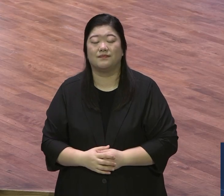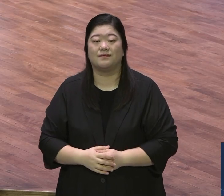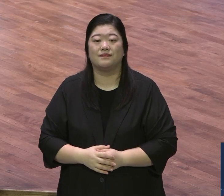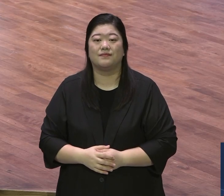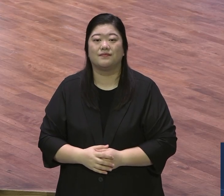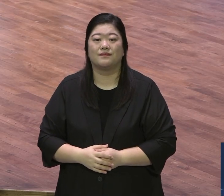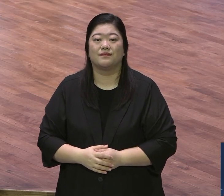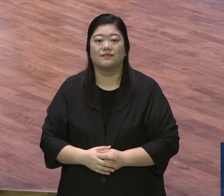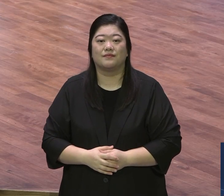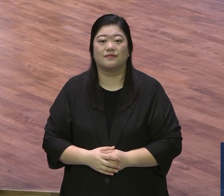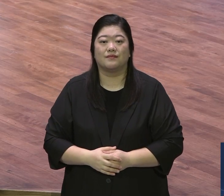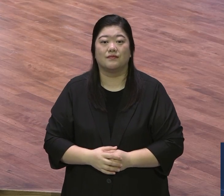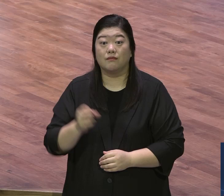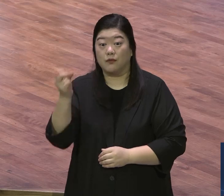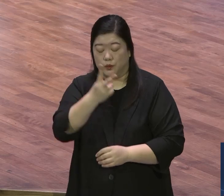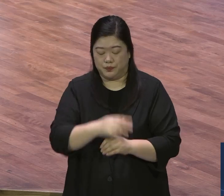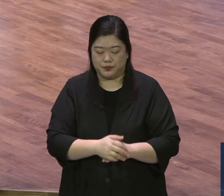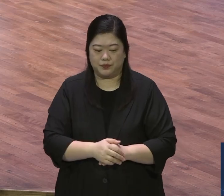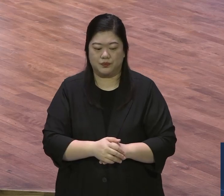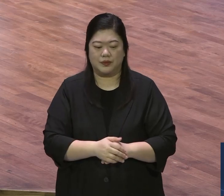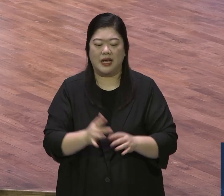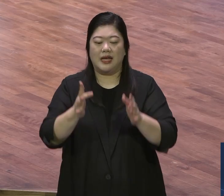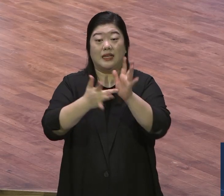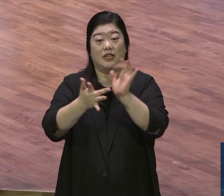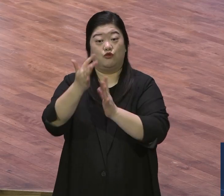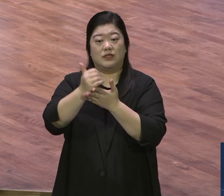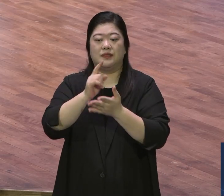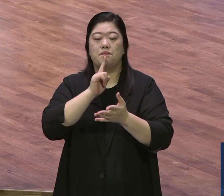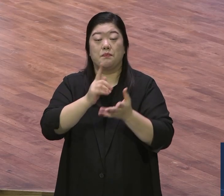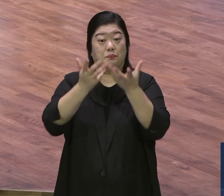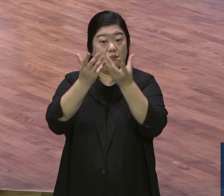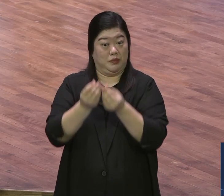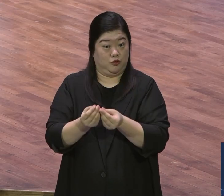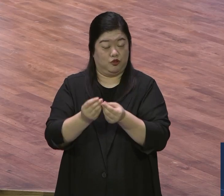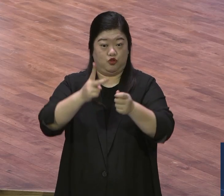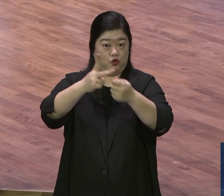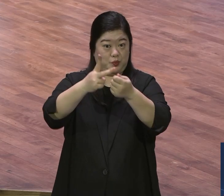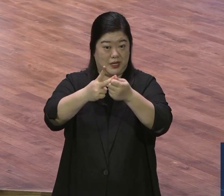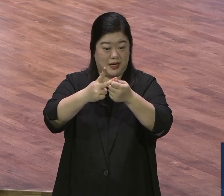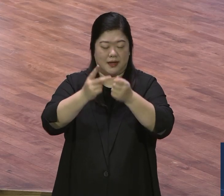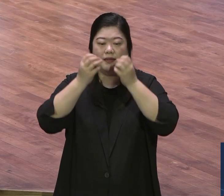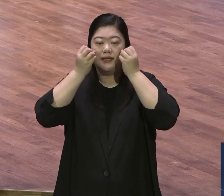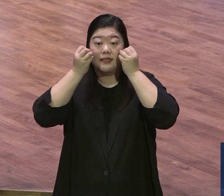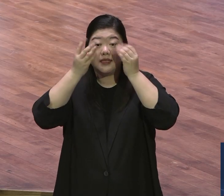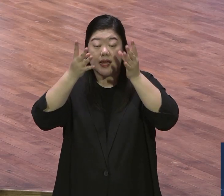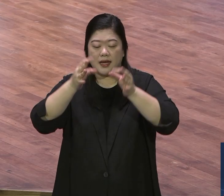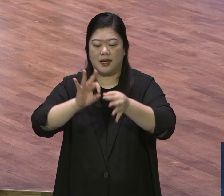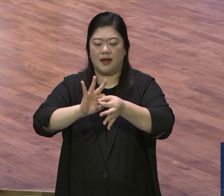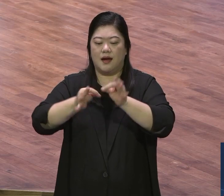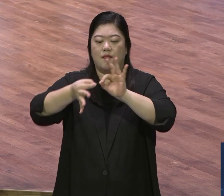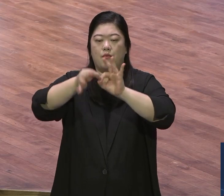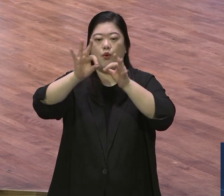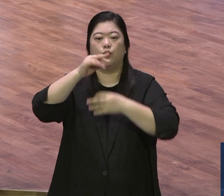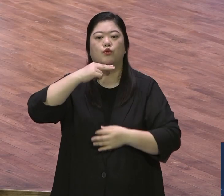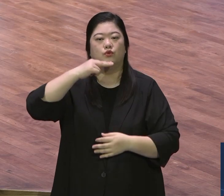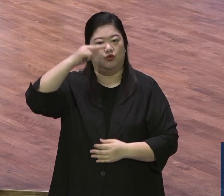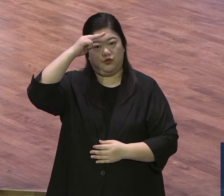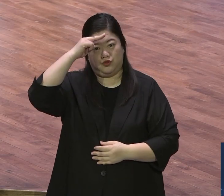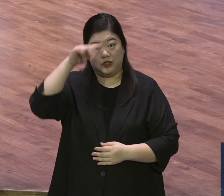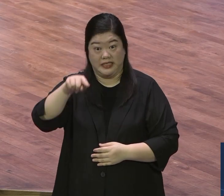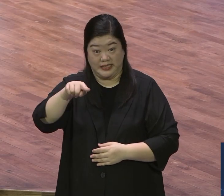예수님께서 두 번째로 드신 비유는요 새 포도주 비유 새 포도주는 아직 발효가